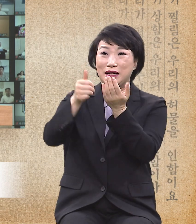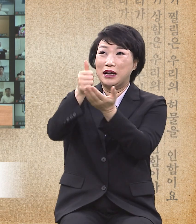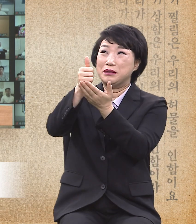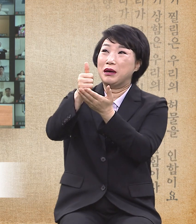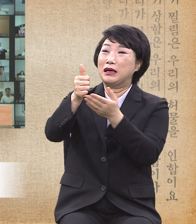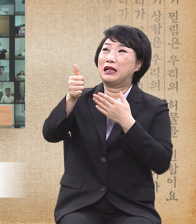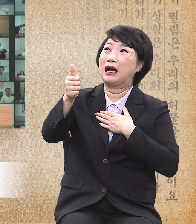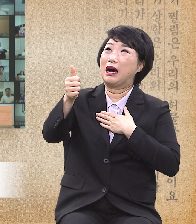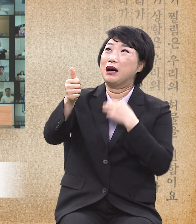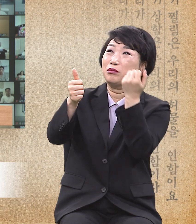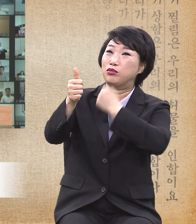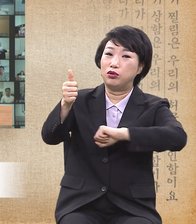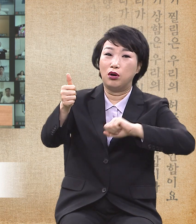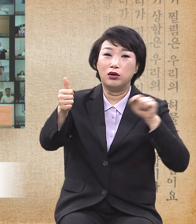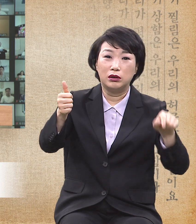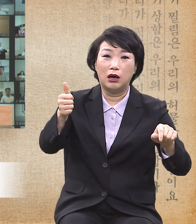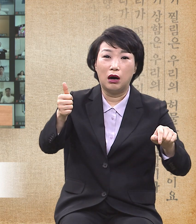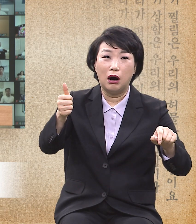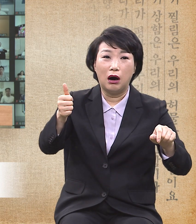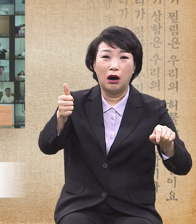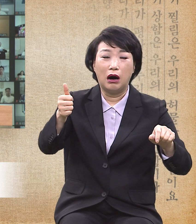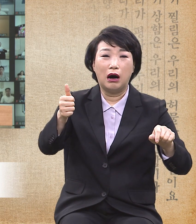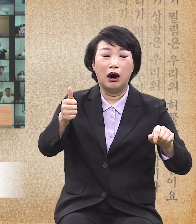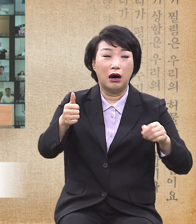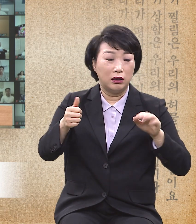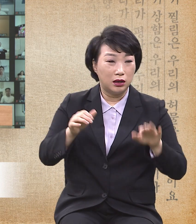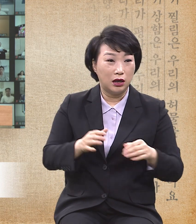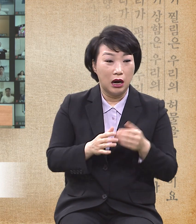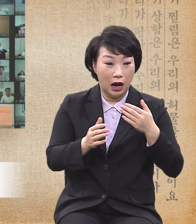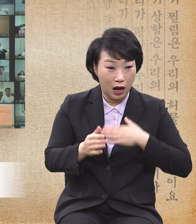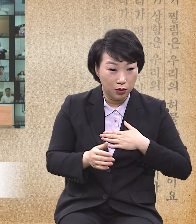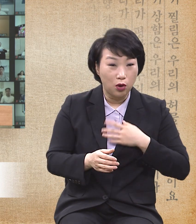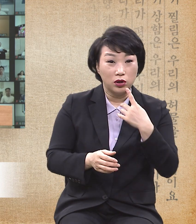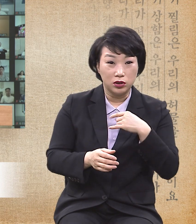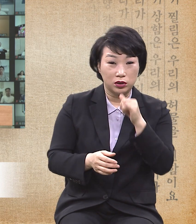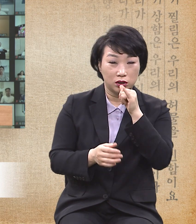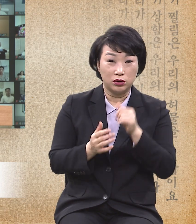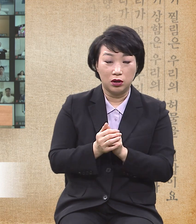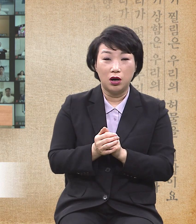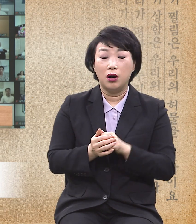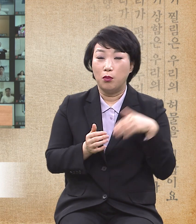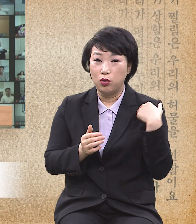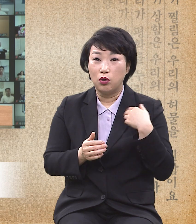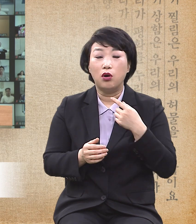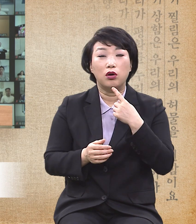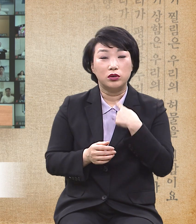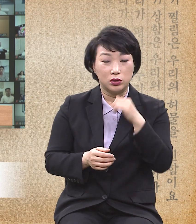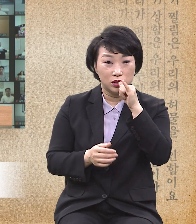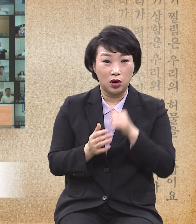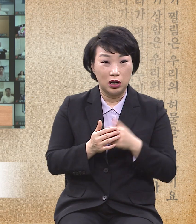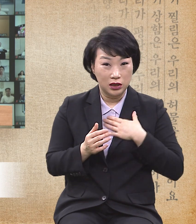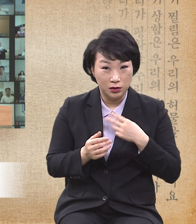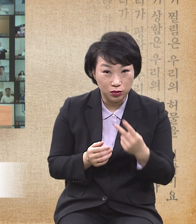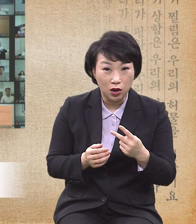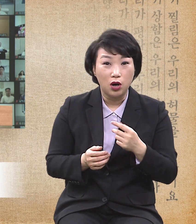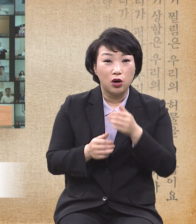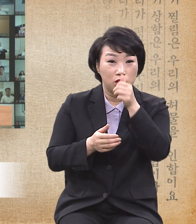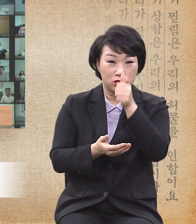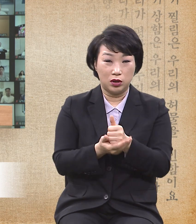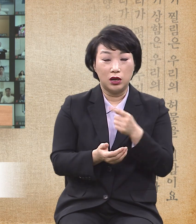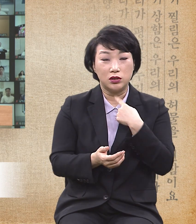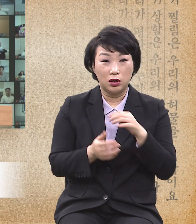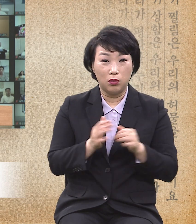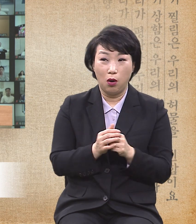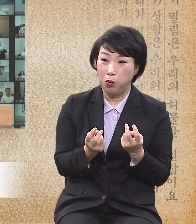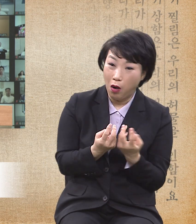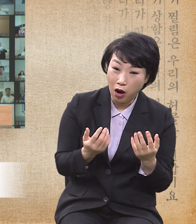대한 불순종이 알고 했던, 모르고 했던, 고의적으로 했던, 어쩔